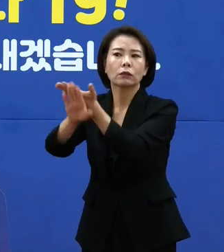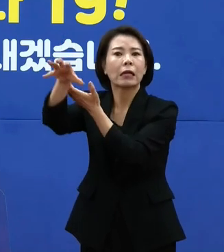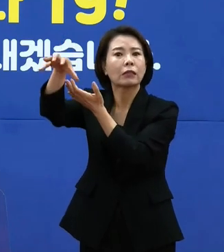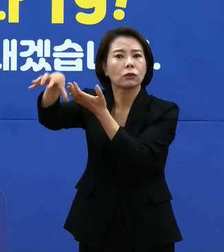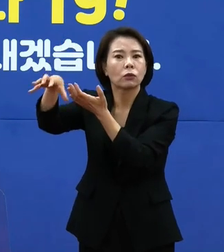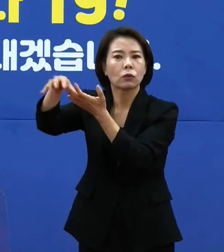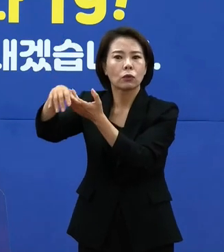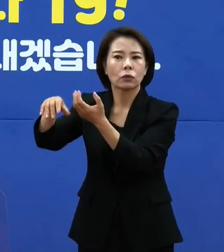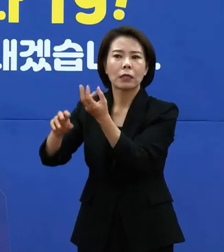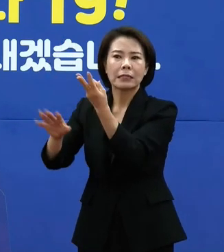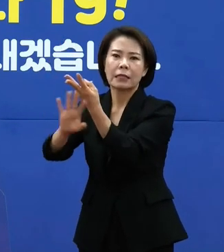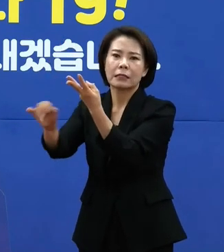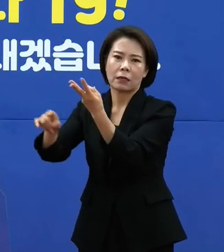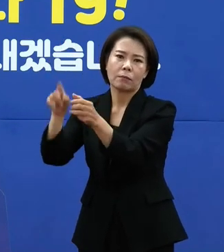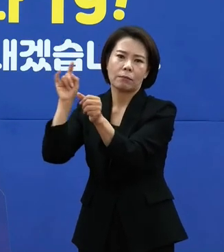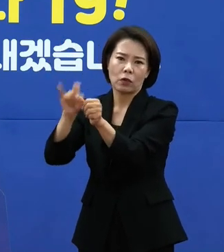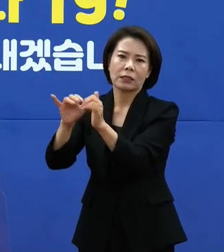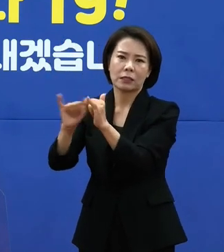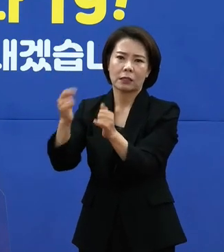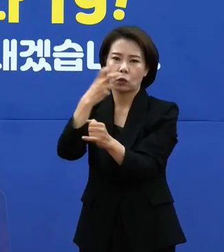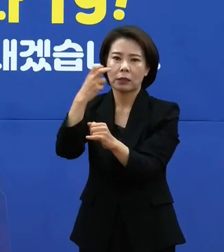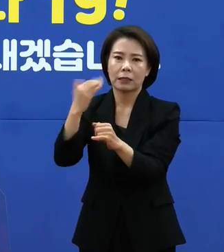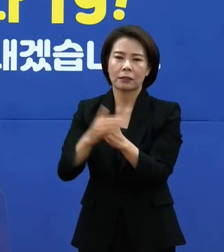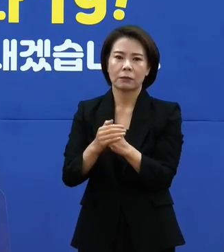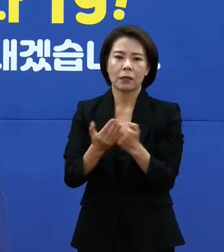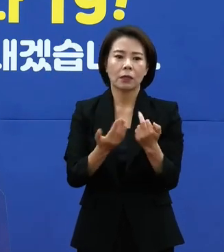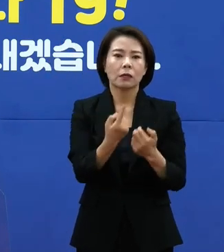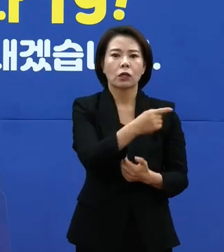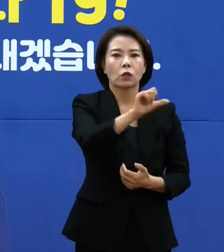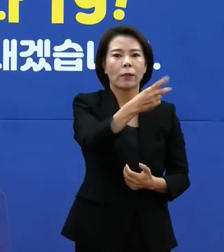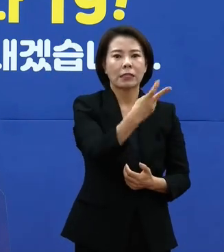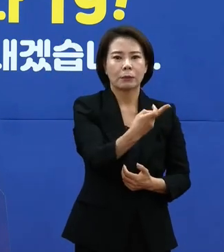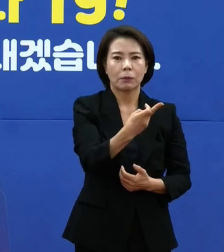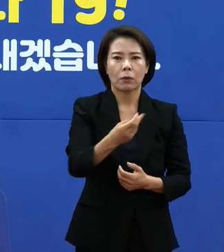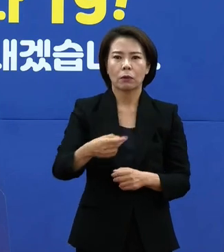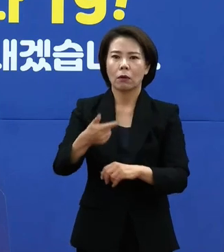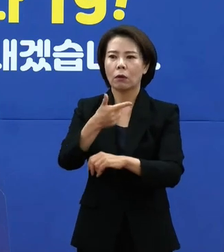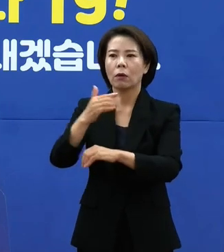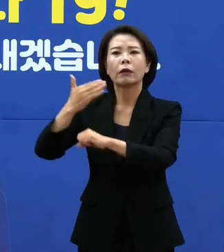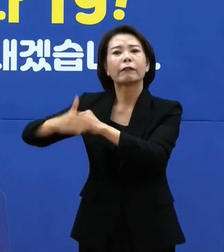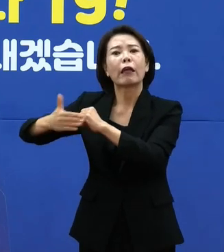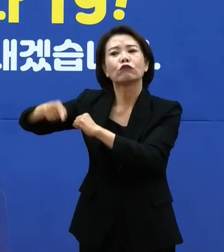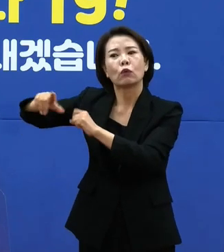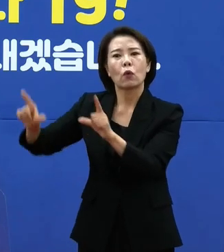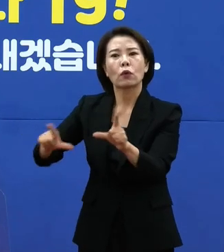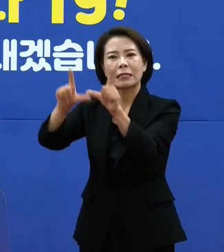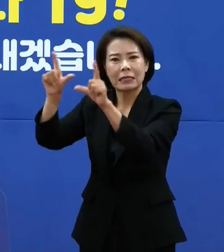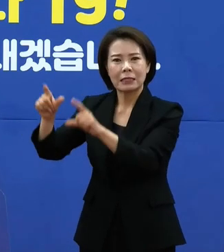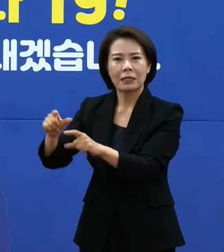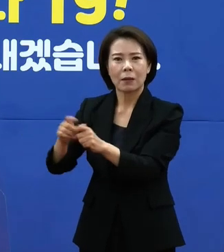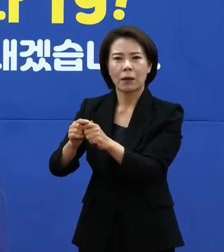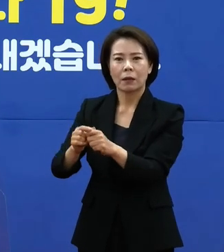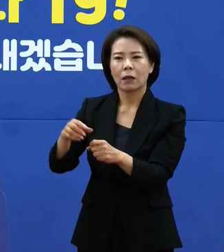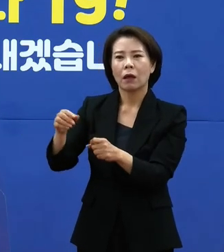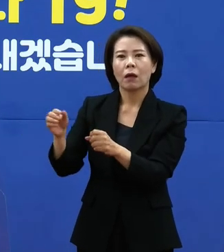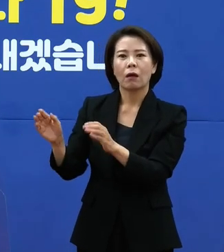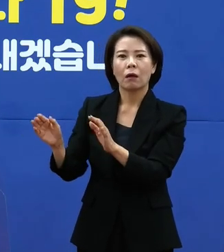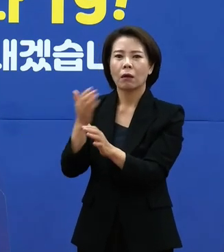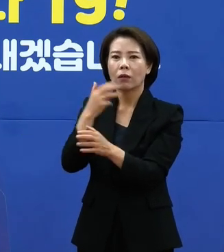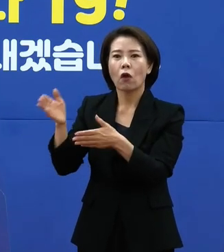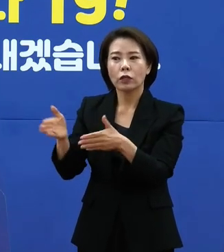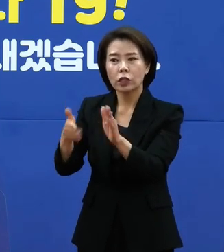접촉자도 3명으로 조사되었습니다. 제주 1512번은 대구 지역 거주자로 경기도 평택시